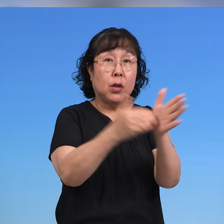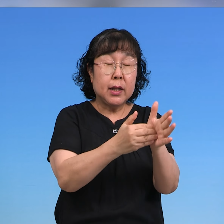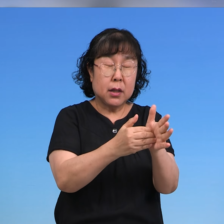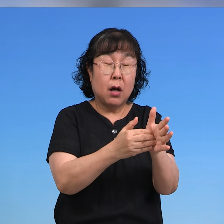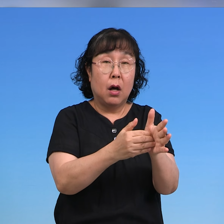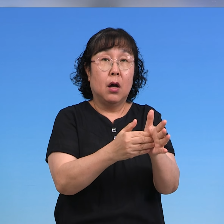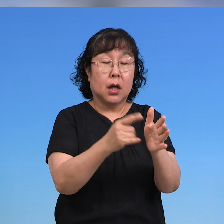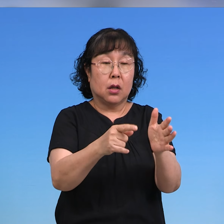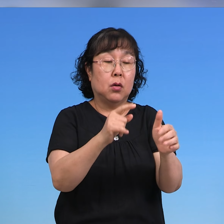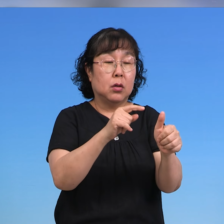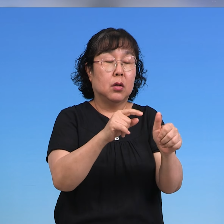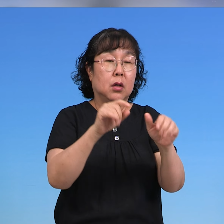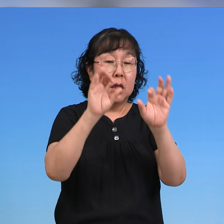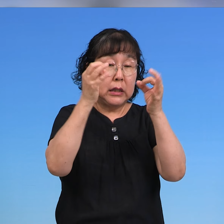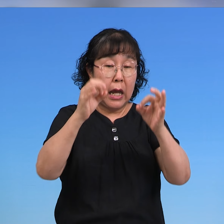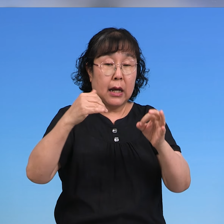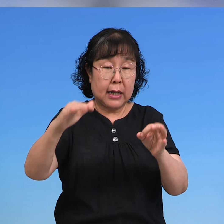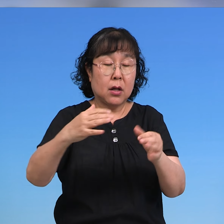찾아서 네 쓸 수 있다.